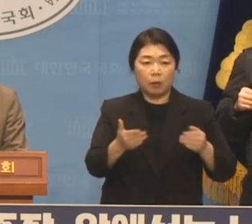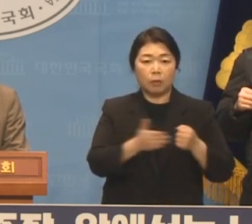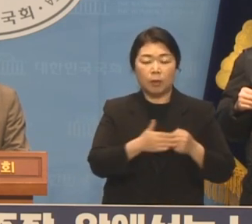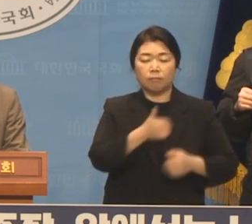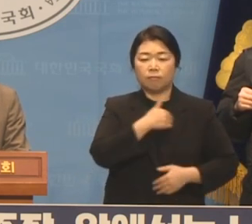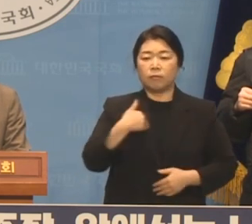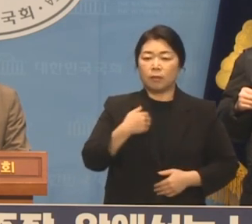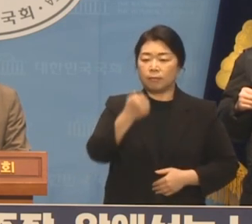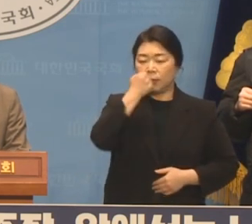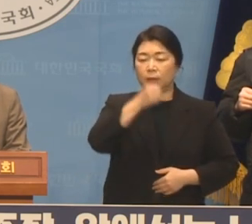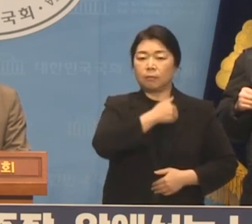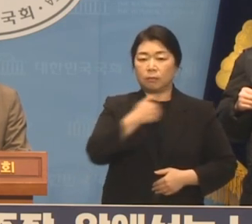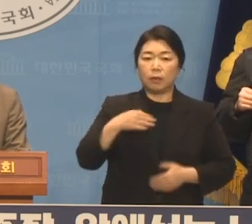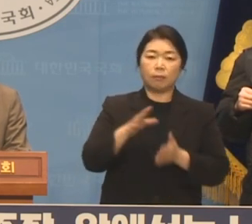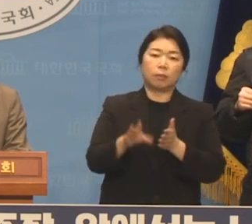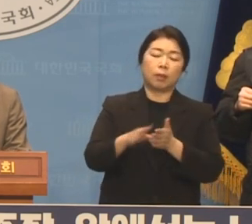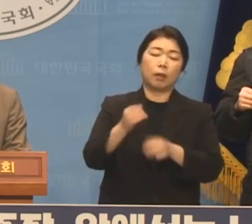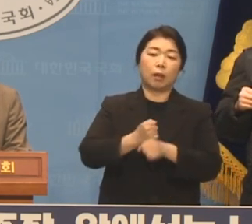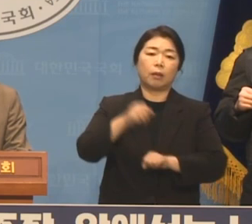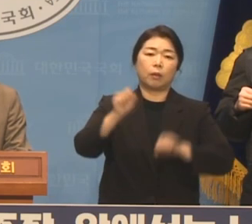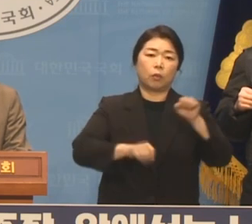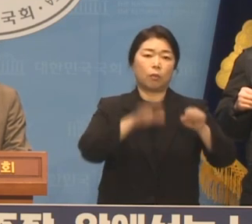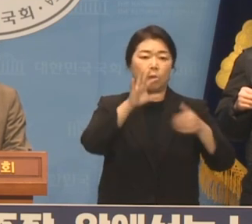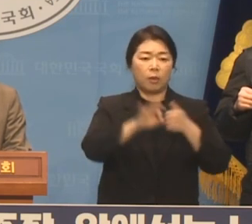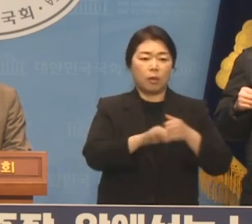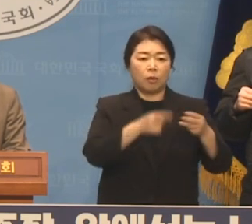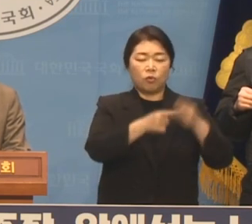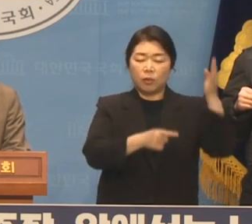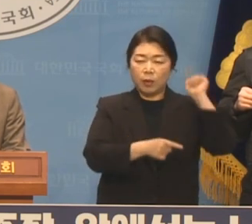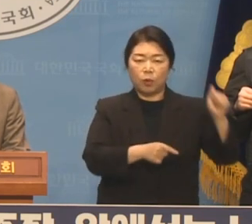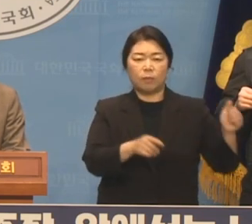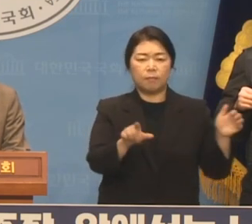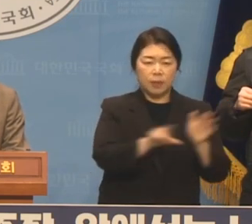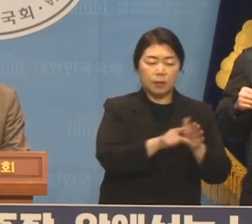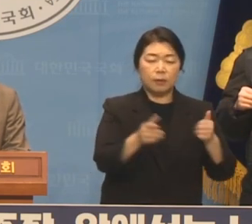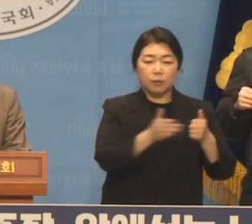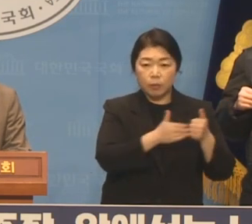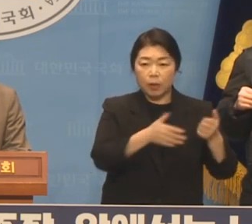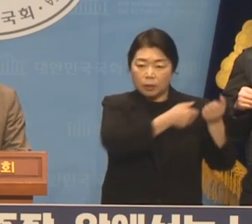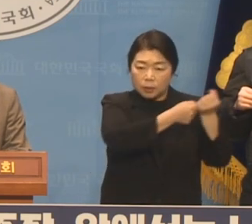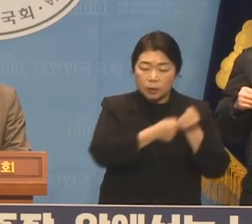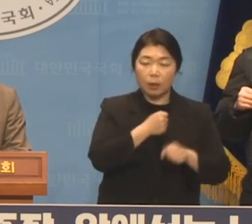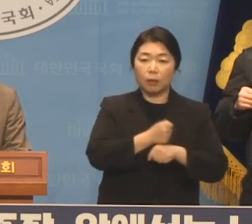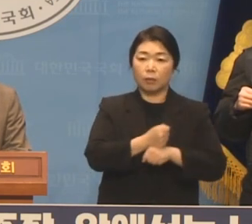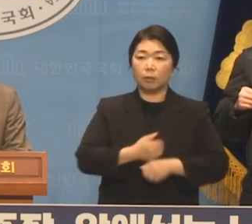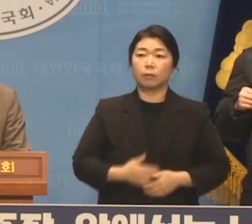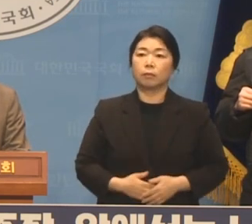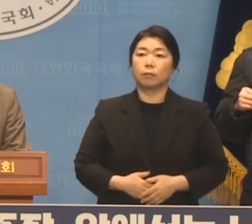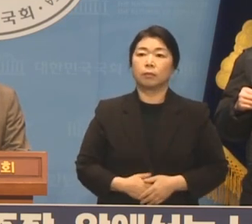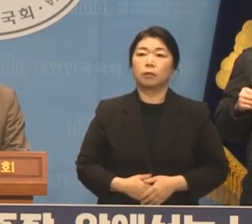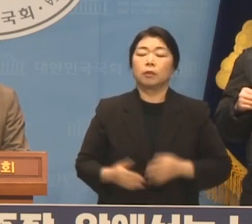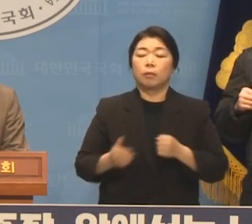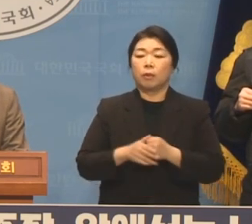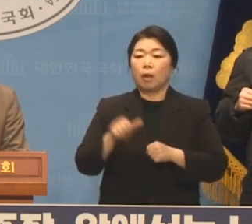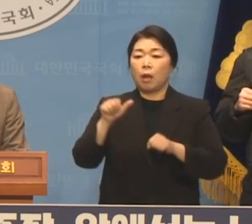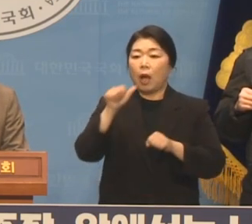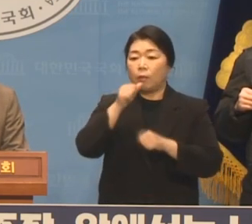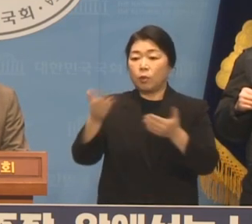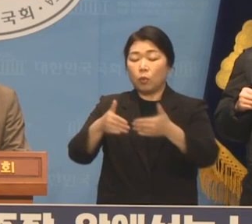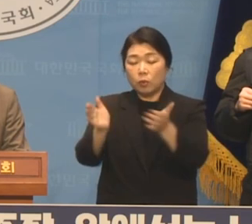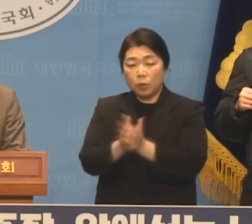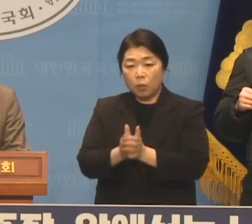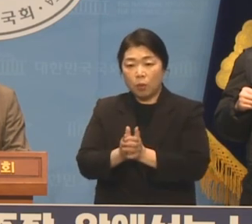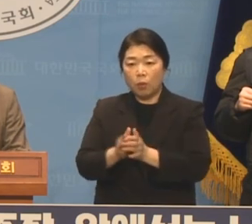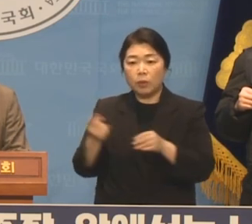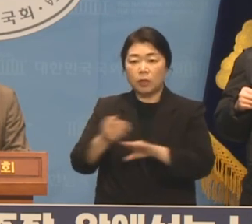것은 충분히 합리적인 추론입니다. 이에 금속노조와 진보당은 함께 밖에서는 주가